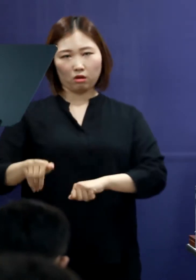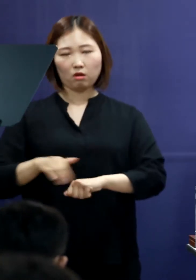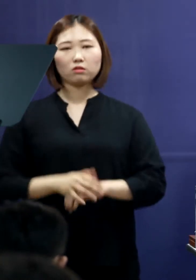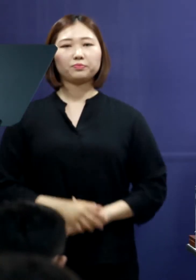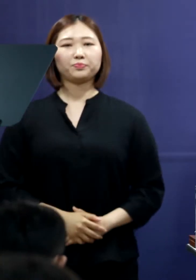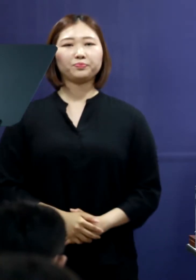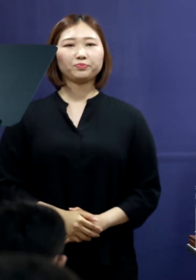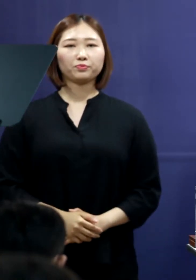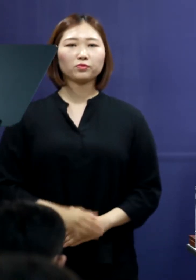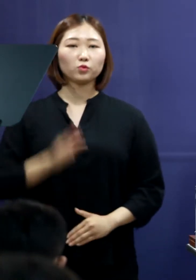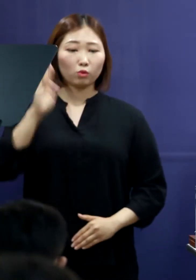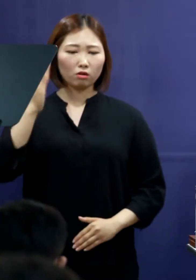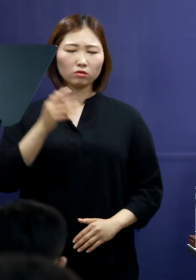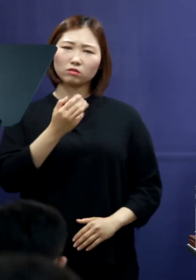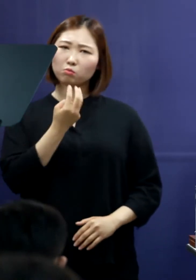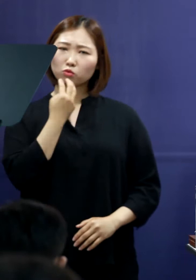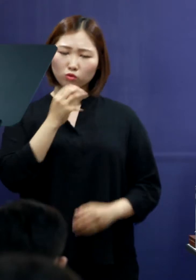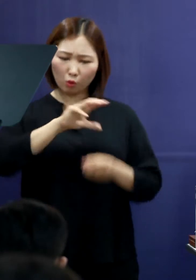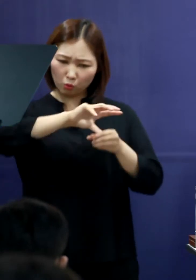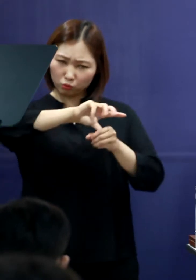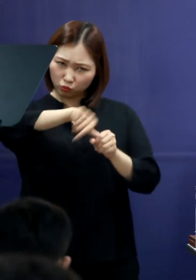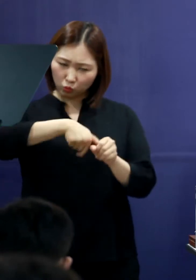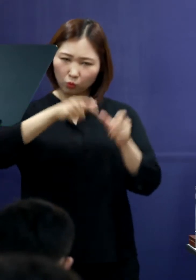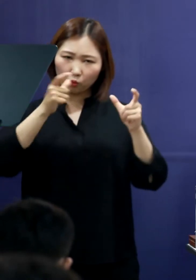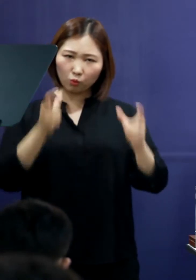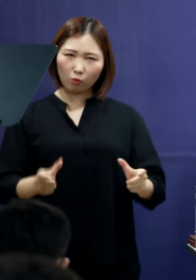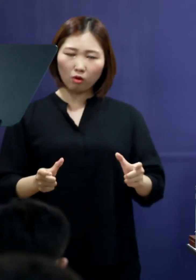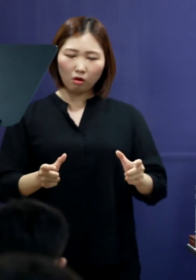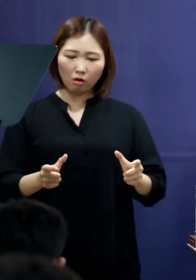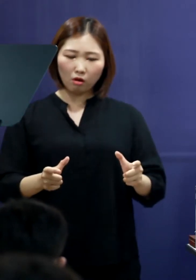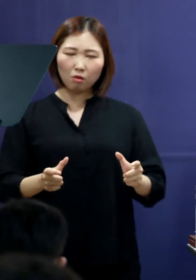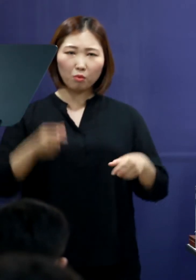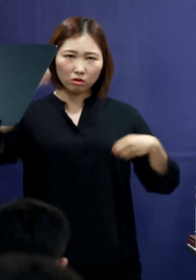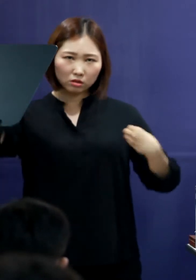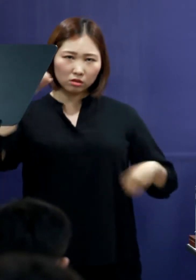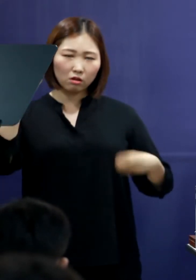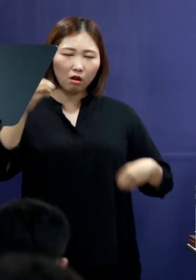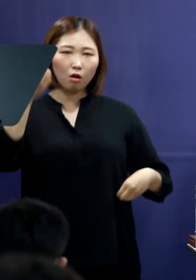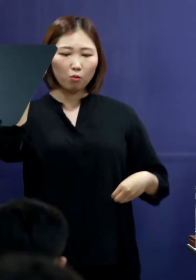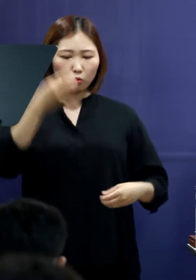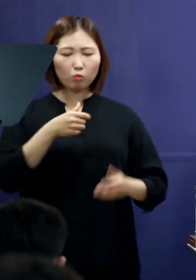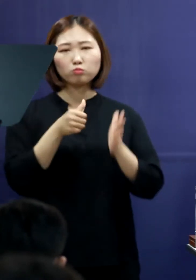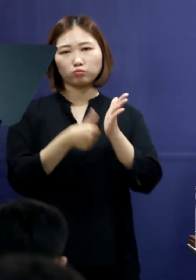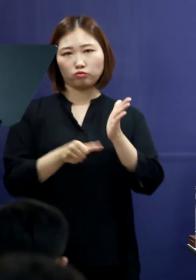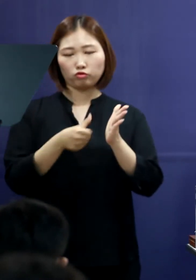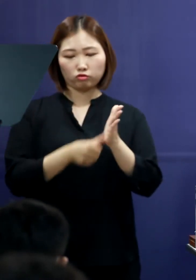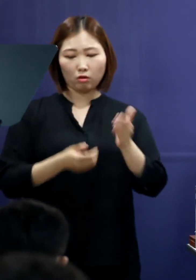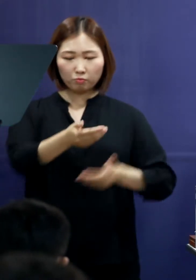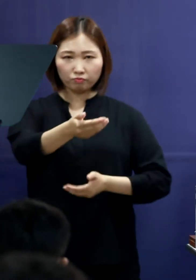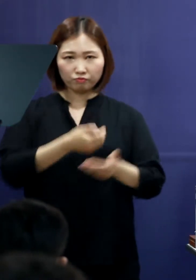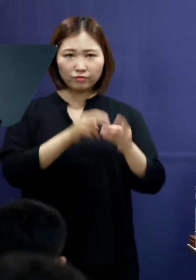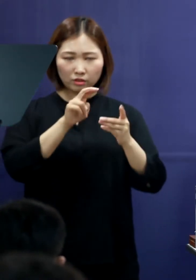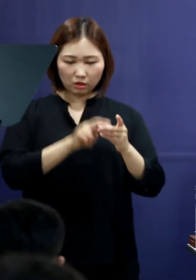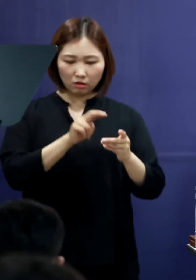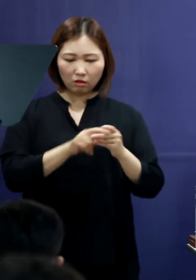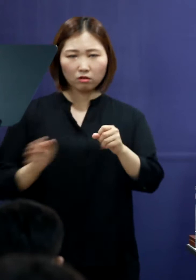최근 수도권 클럽이라든지 물류센터, 교회, 방문 판매업체, 탁구장 등